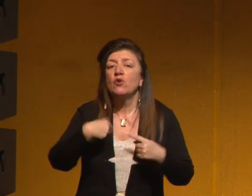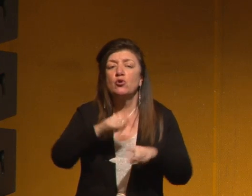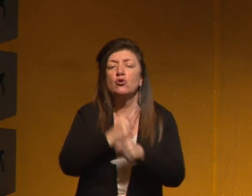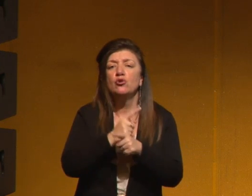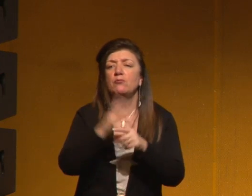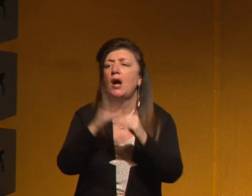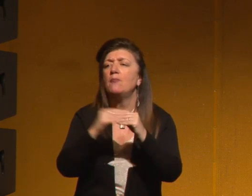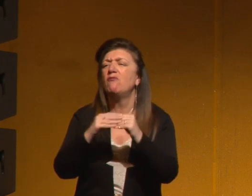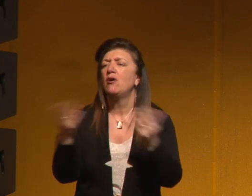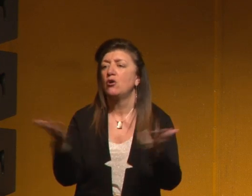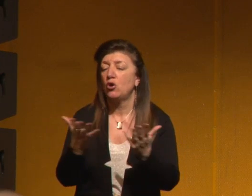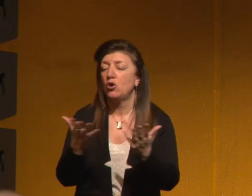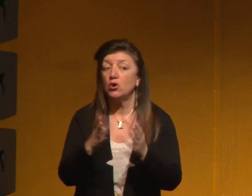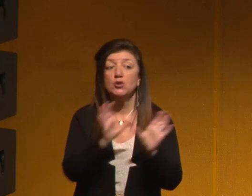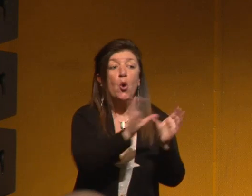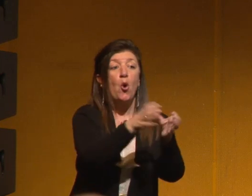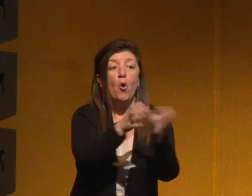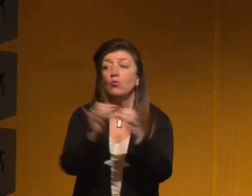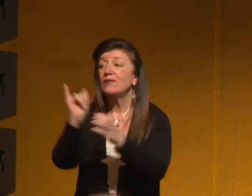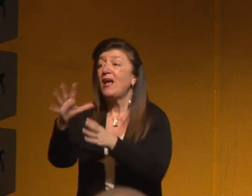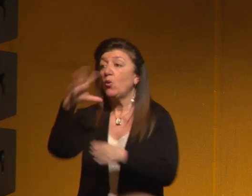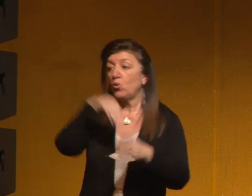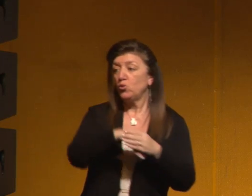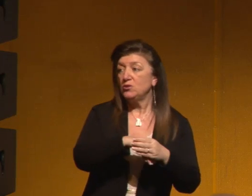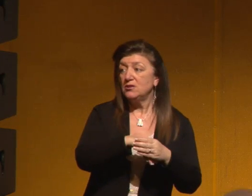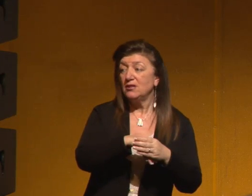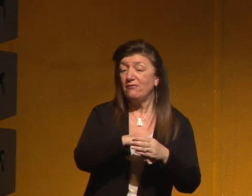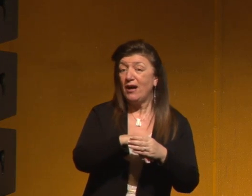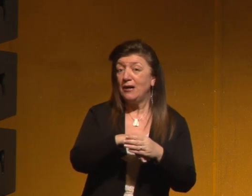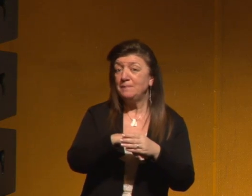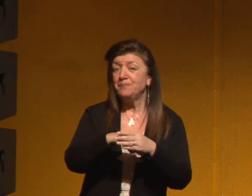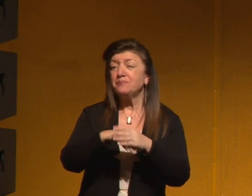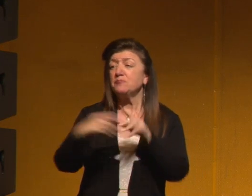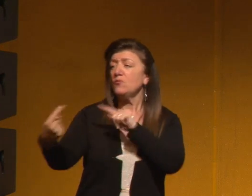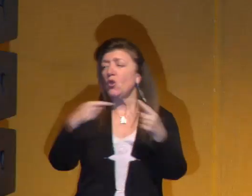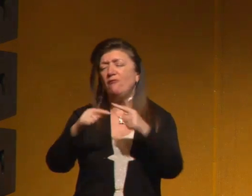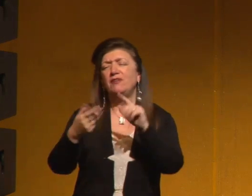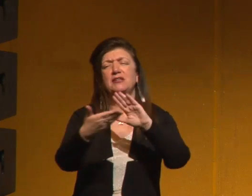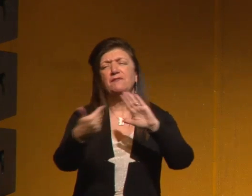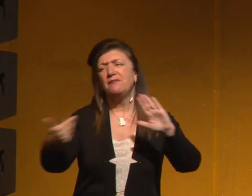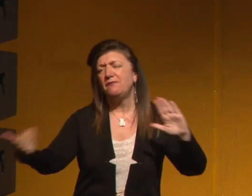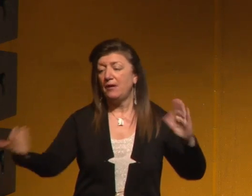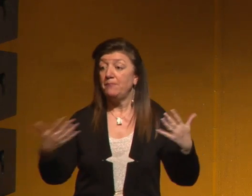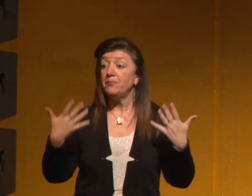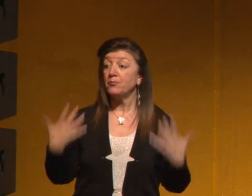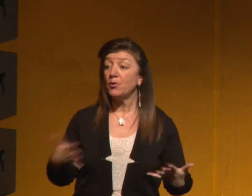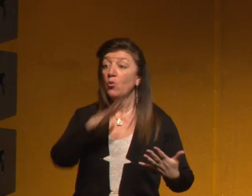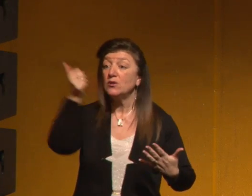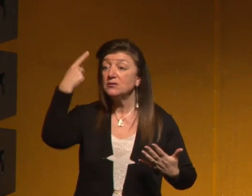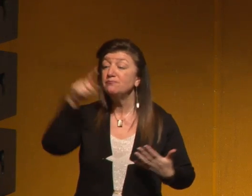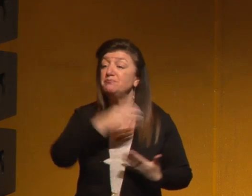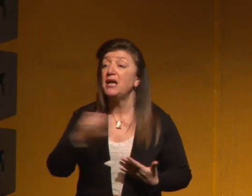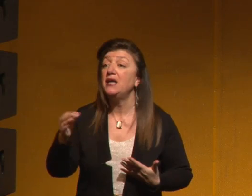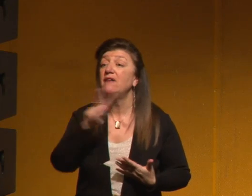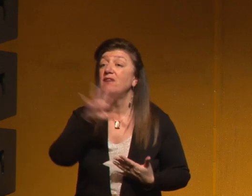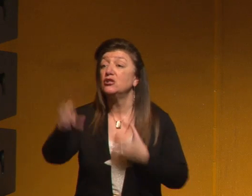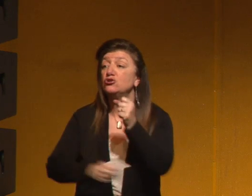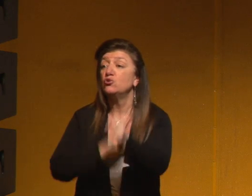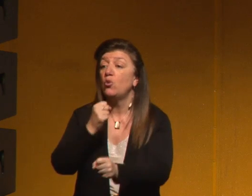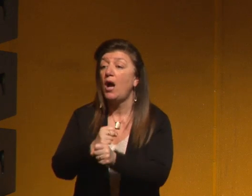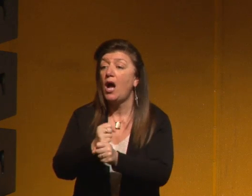conflitti al sicuro dalle intolleranze quest'anno come sappiamo ricorrono i 25 anni di uno dei momenti più